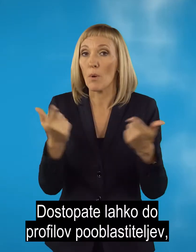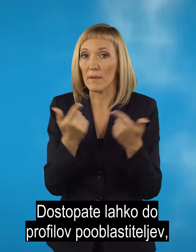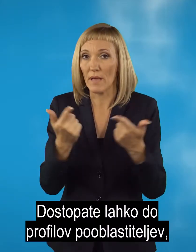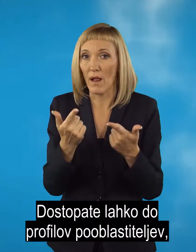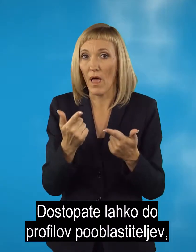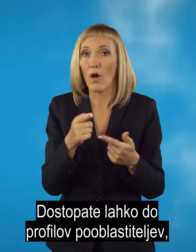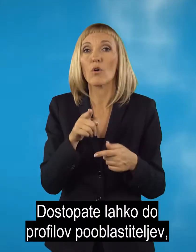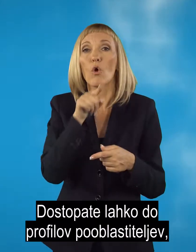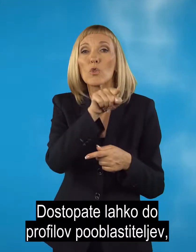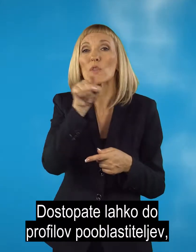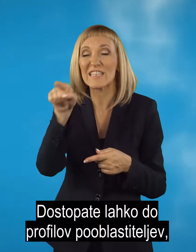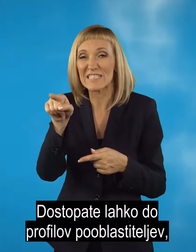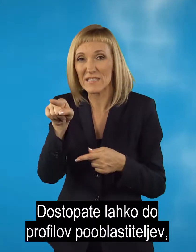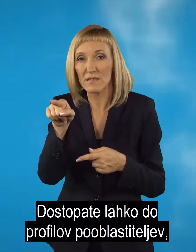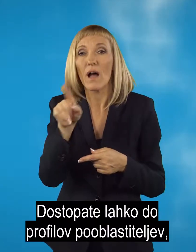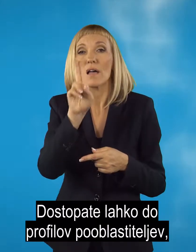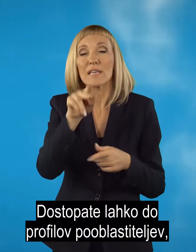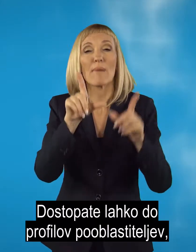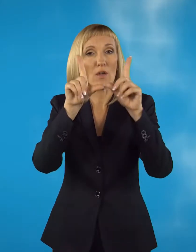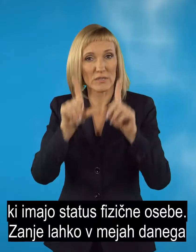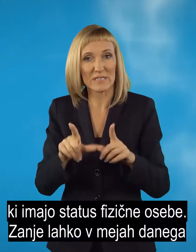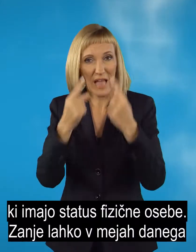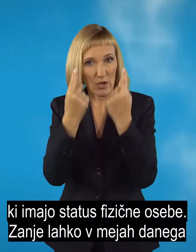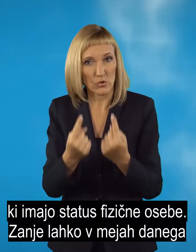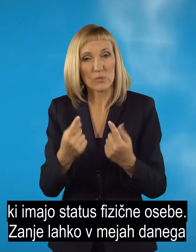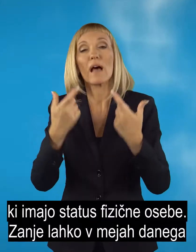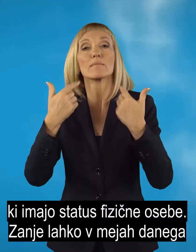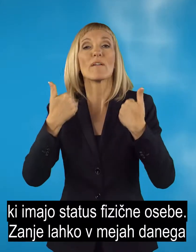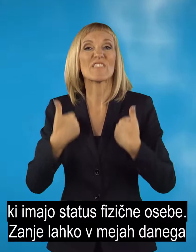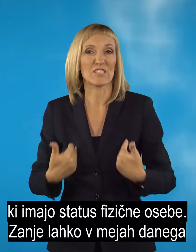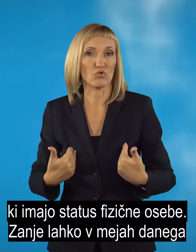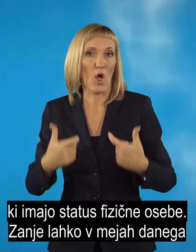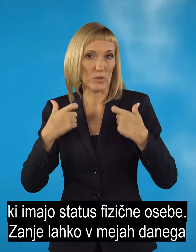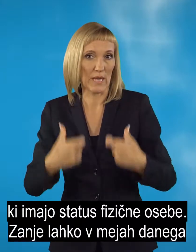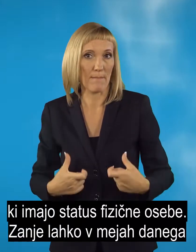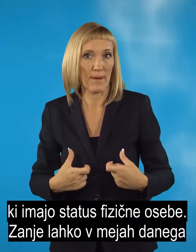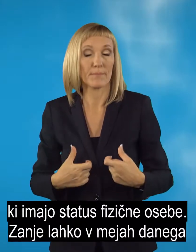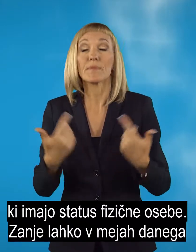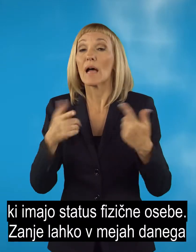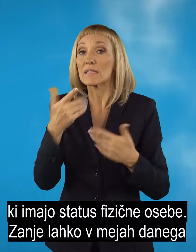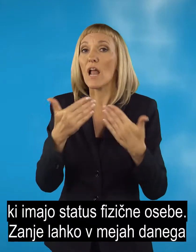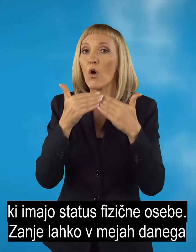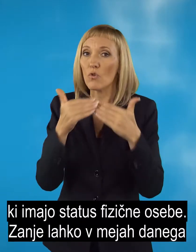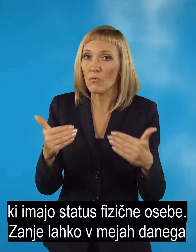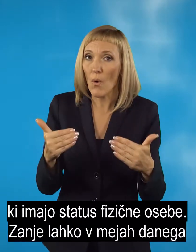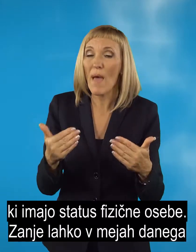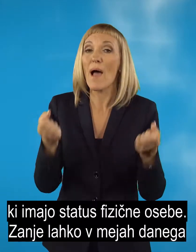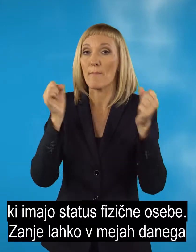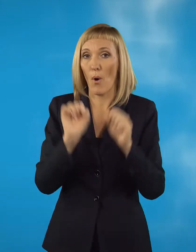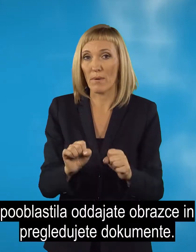Dostopate lahko do profilov pooblastiteljev, ki imajo status fizične osebe. Zanje lahko v mejah danega